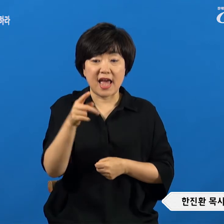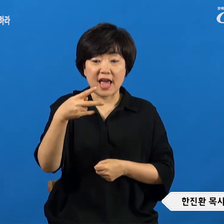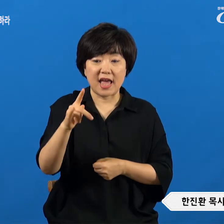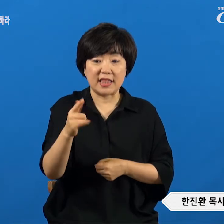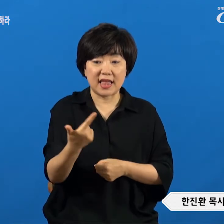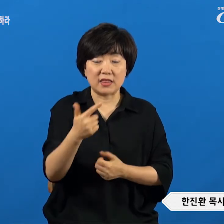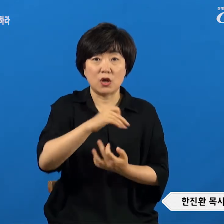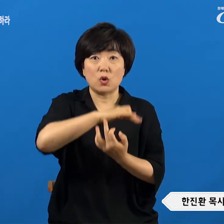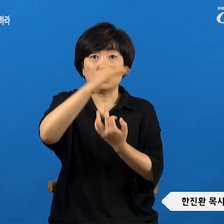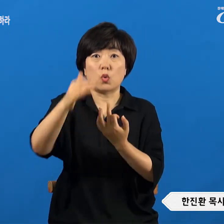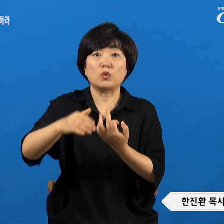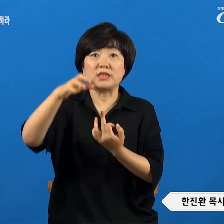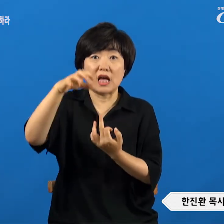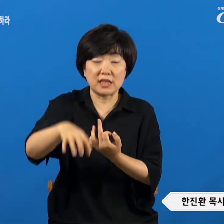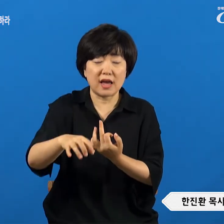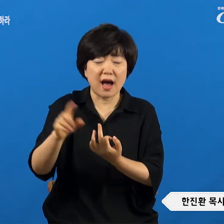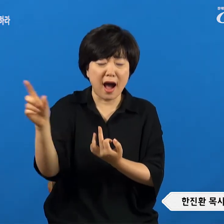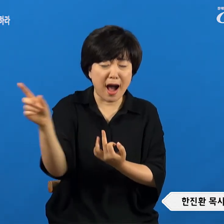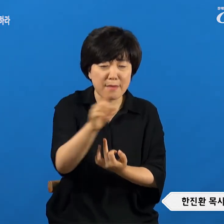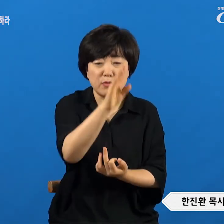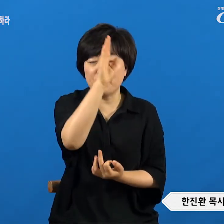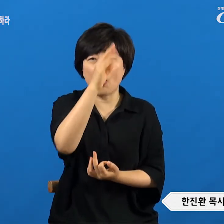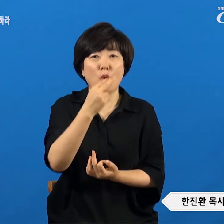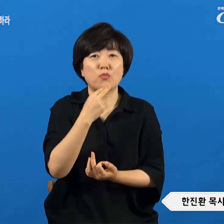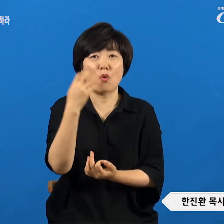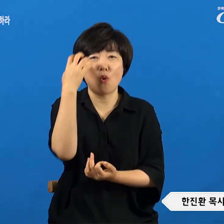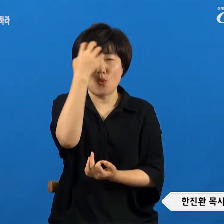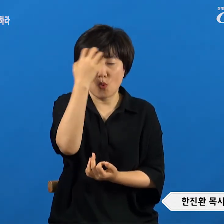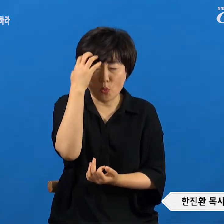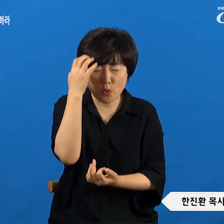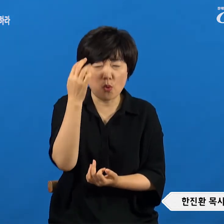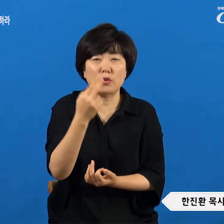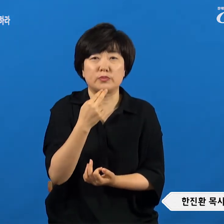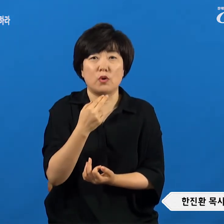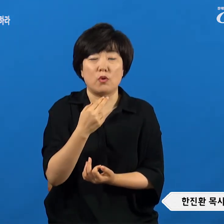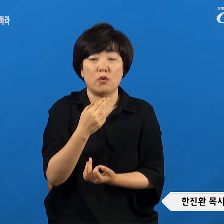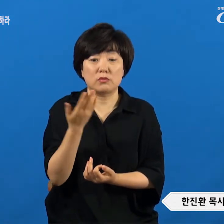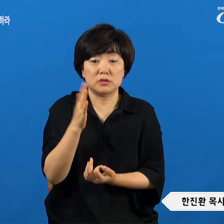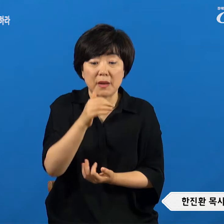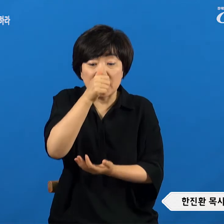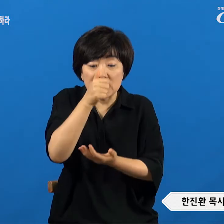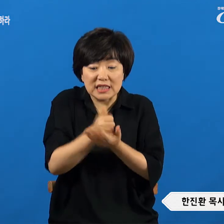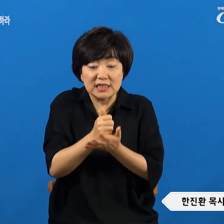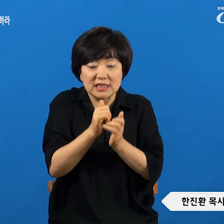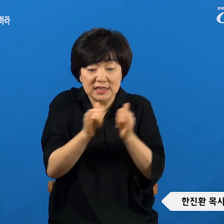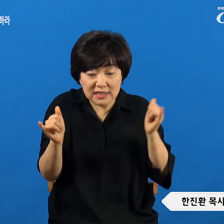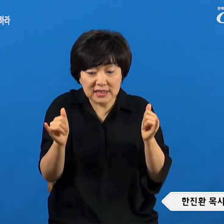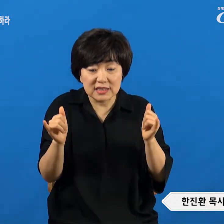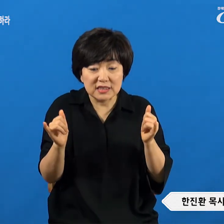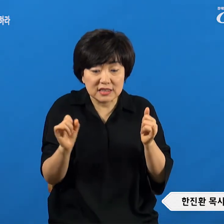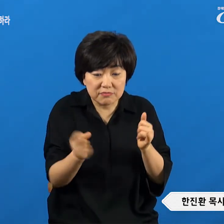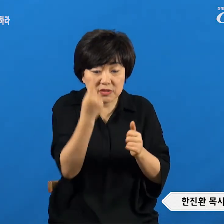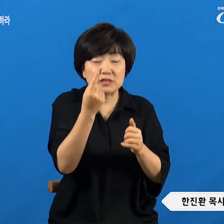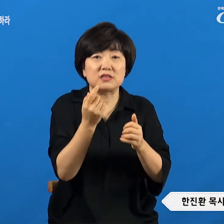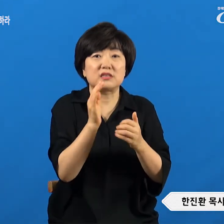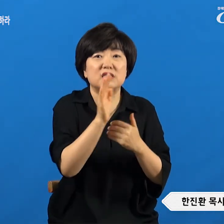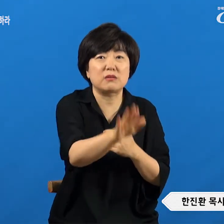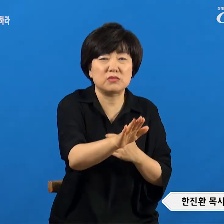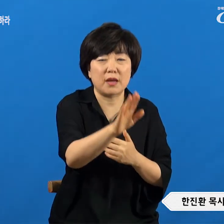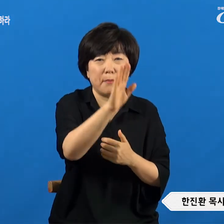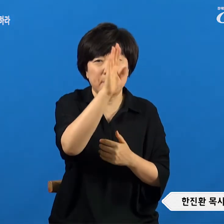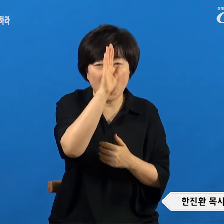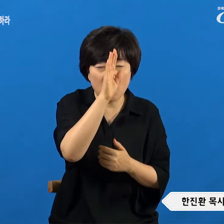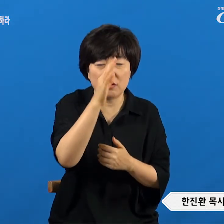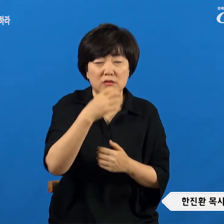병도 없고 고통도 없었습니다. 그런데 인간이 범죄하고 나니까 그 결과로 병도 오고 고통도